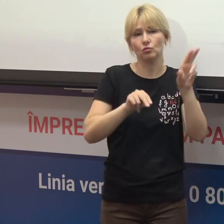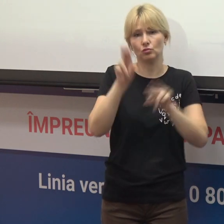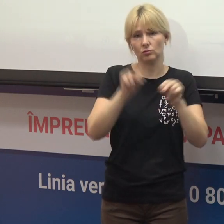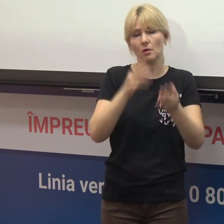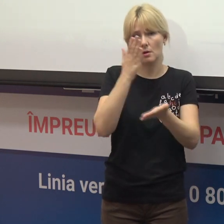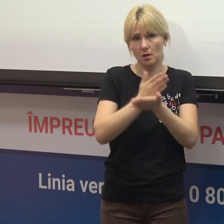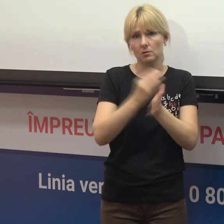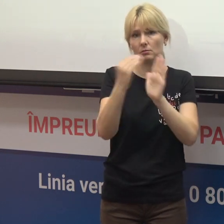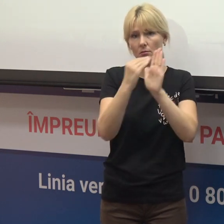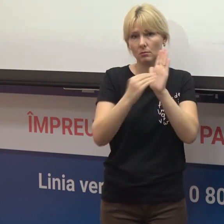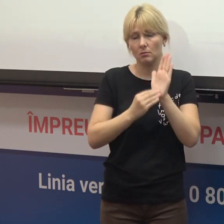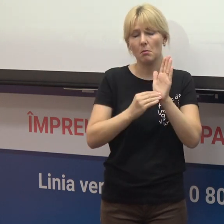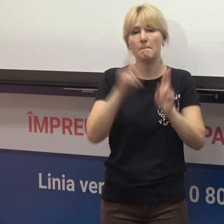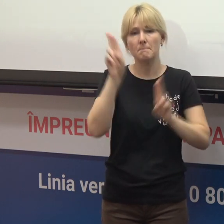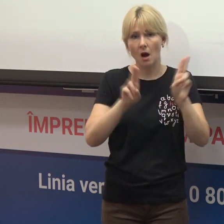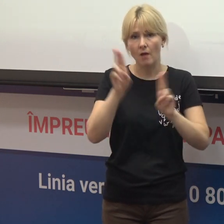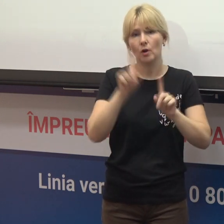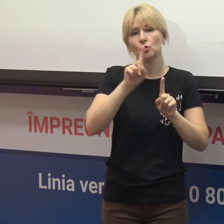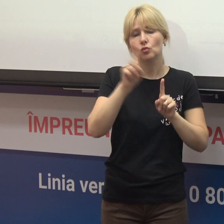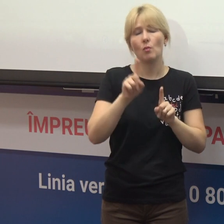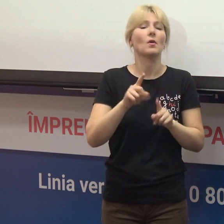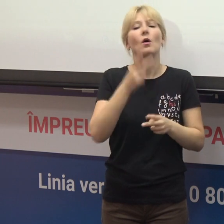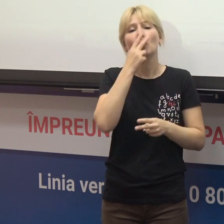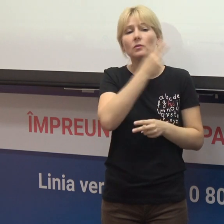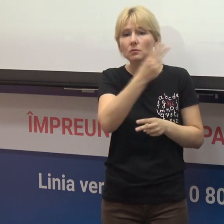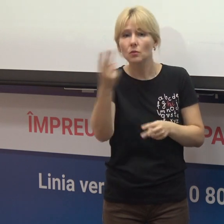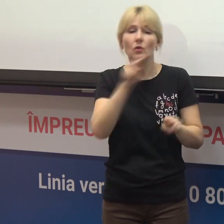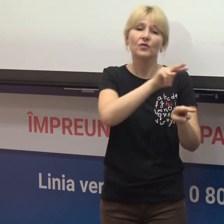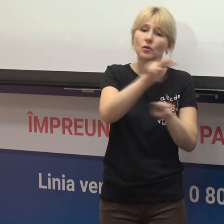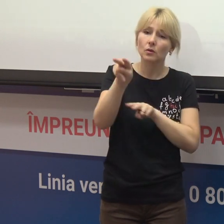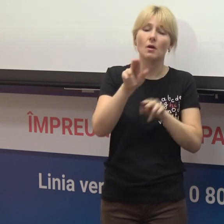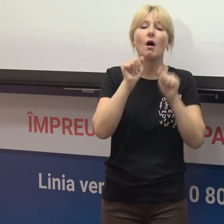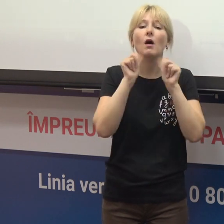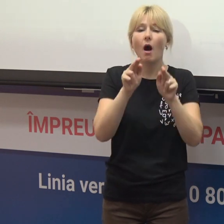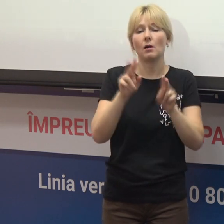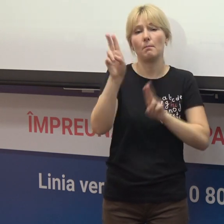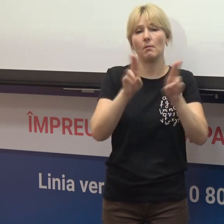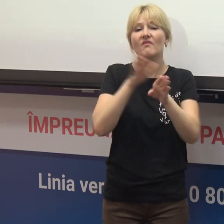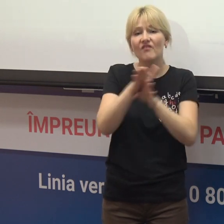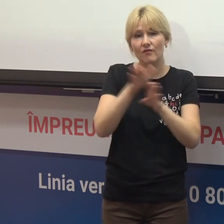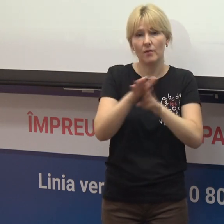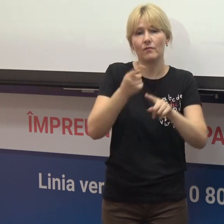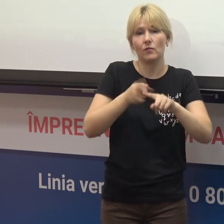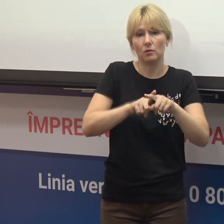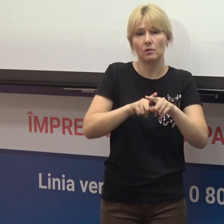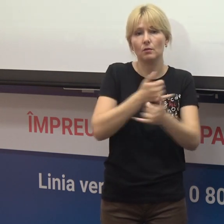pentru a urmări sau a evalua, monitoriza cum se respectă normele care sunt impuse de